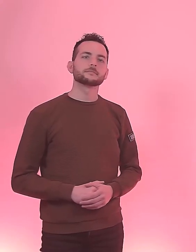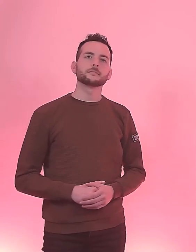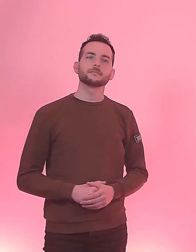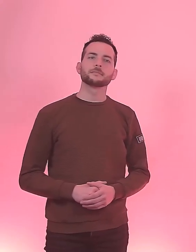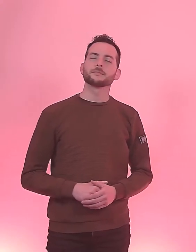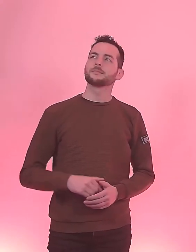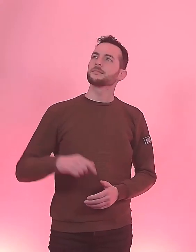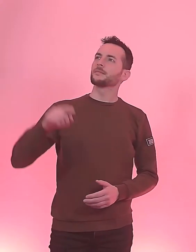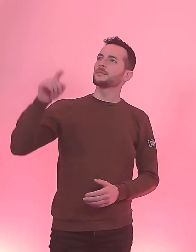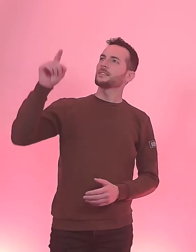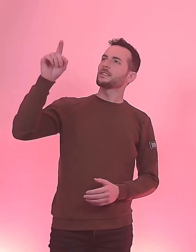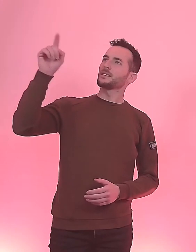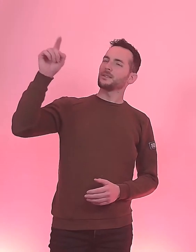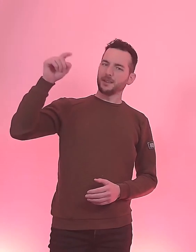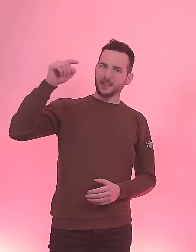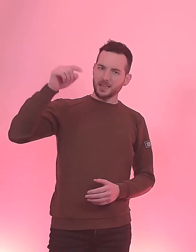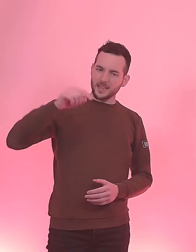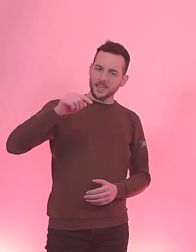januari